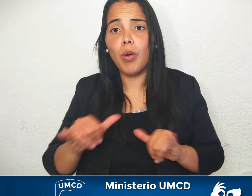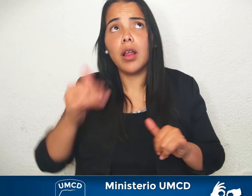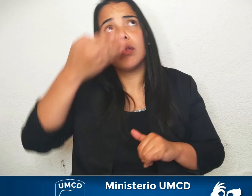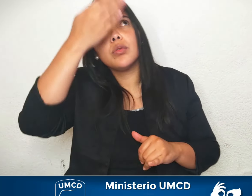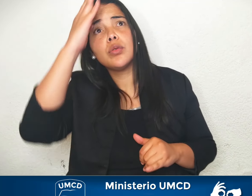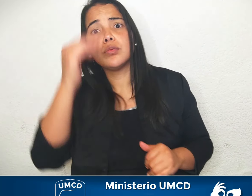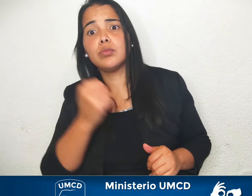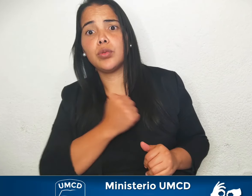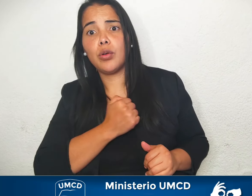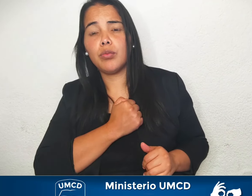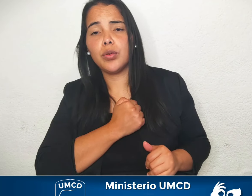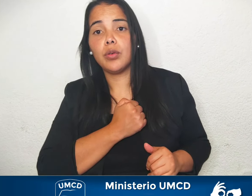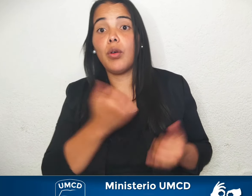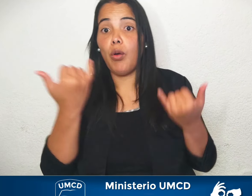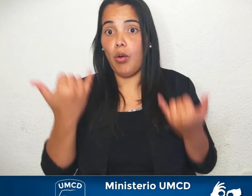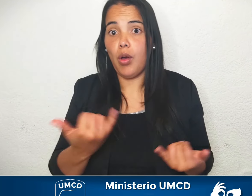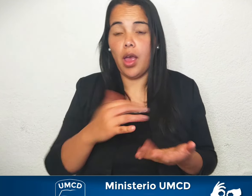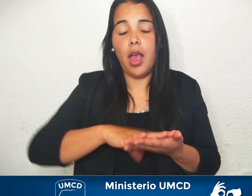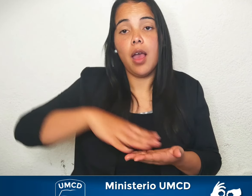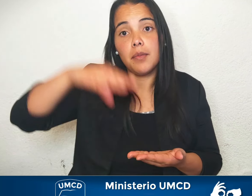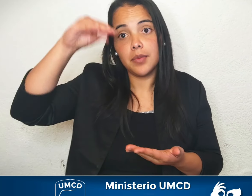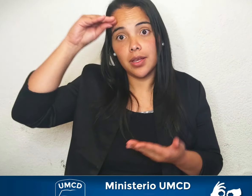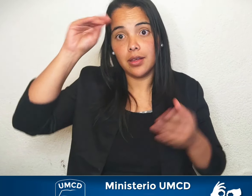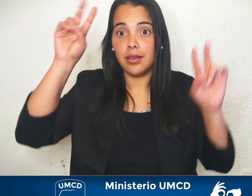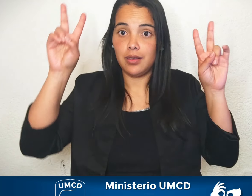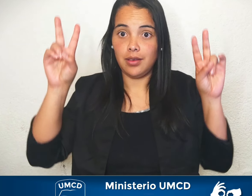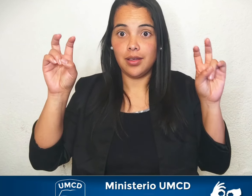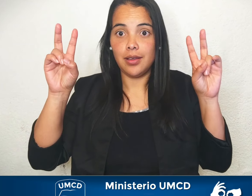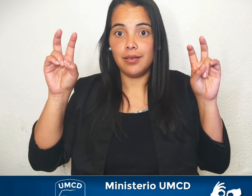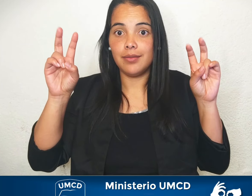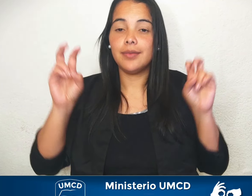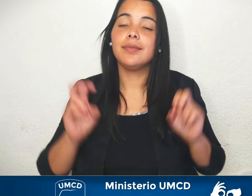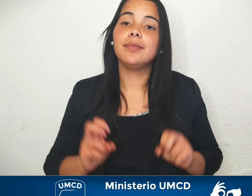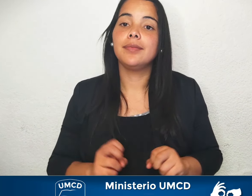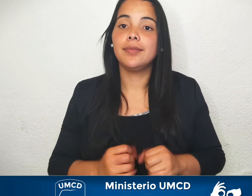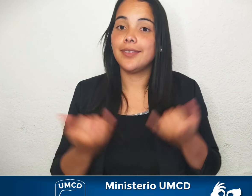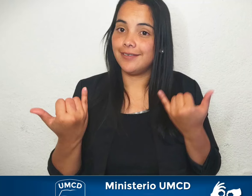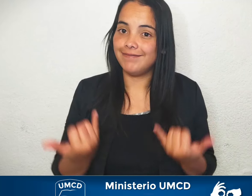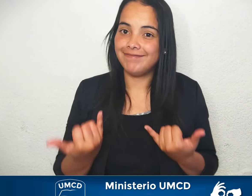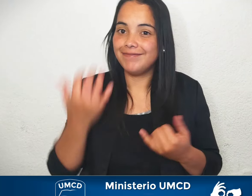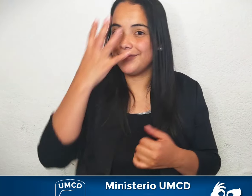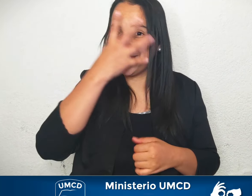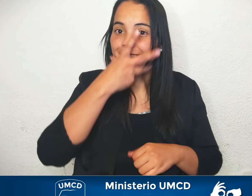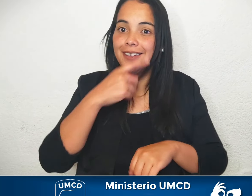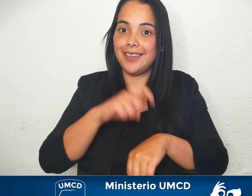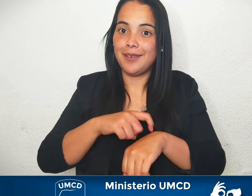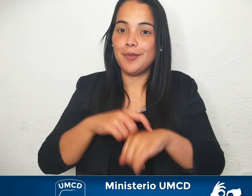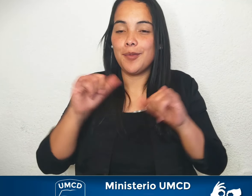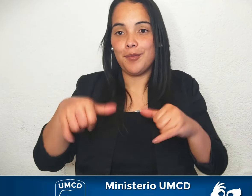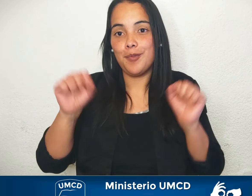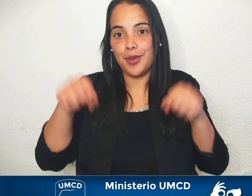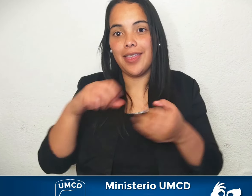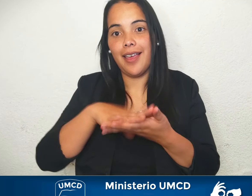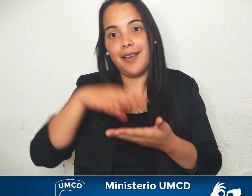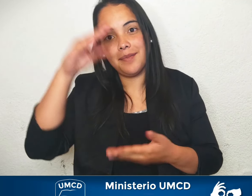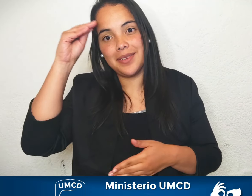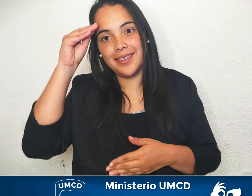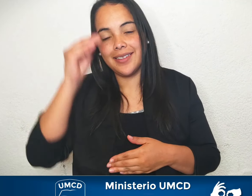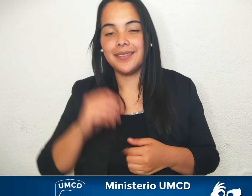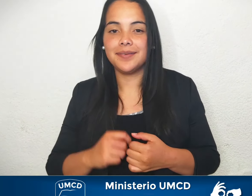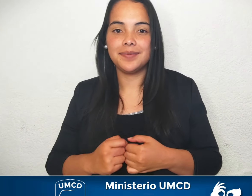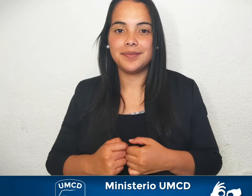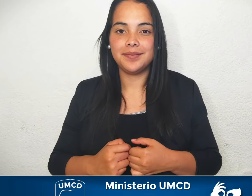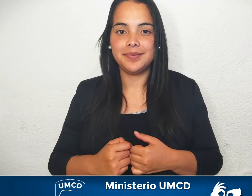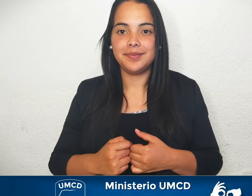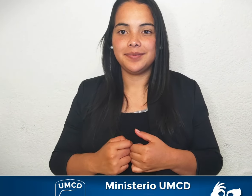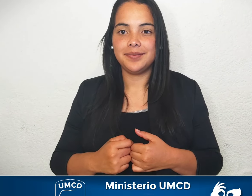que Él obra en nosotros? Vamos a ver qué es lo que Pablo nos quiere decir en esta lección, una vez más aquí, en Un Momento con Dios.